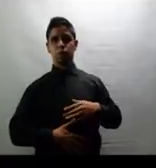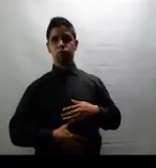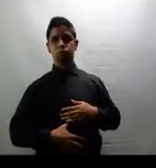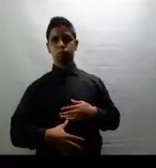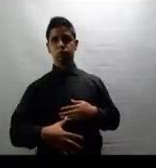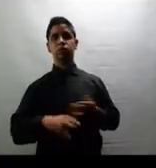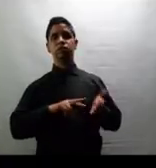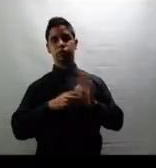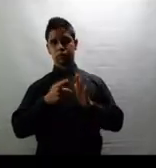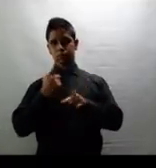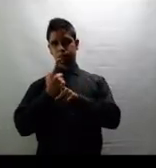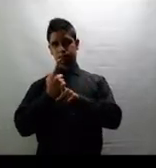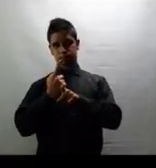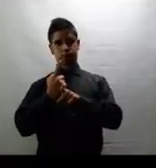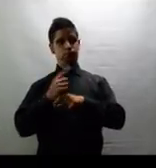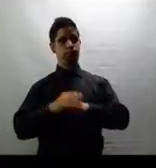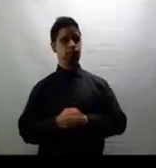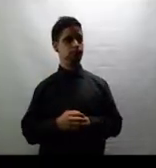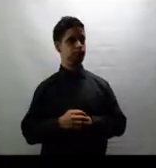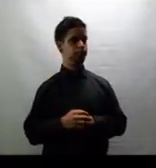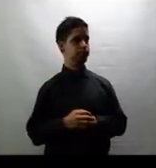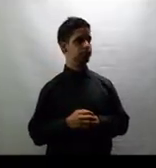si estás